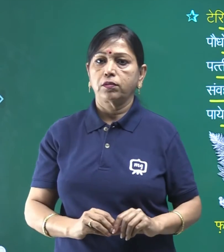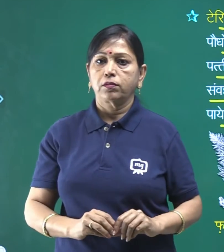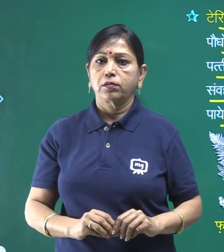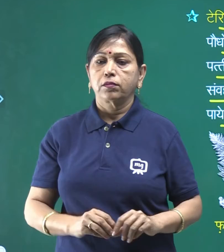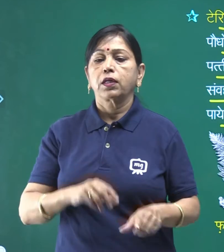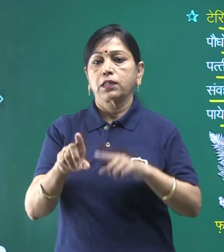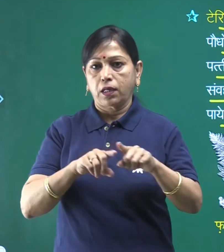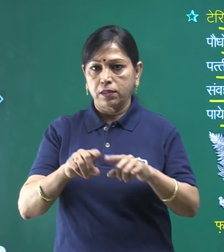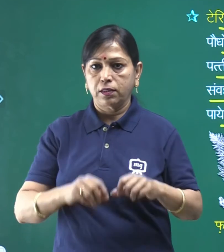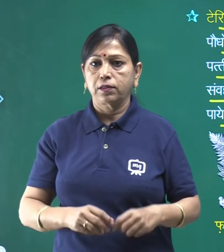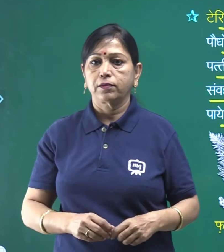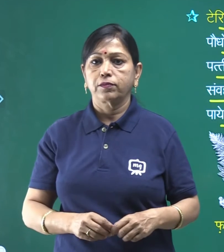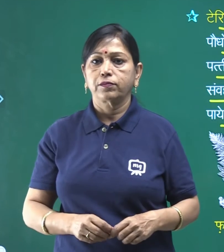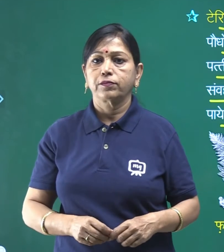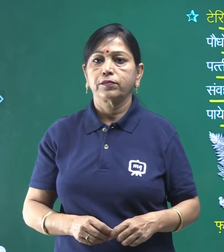जैसे